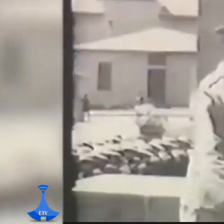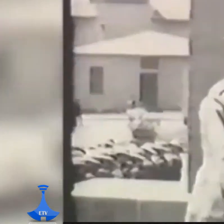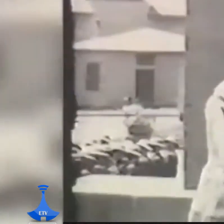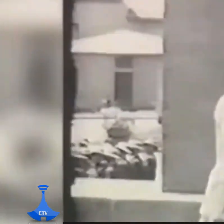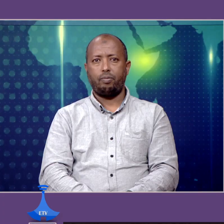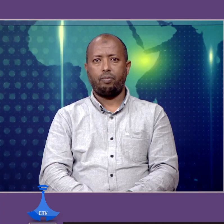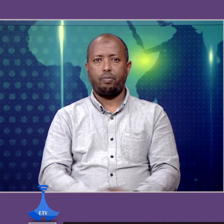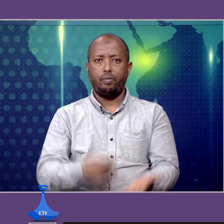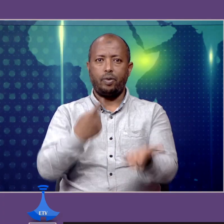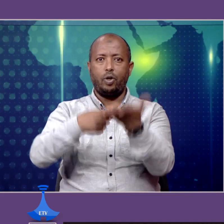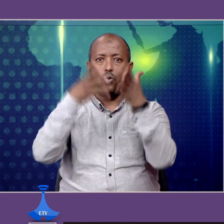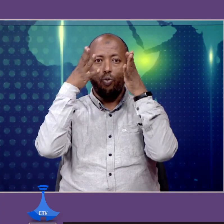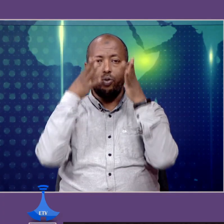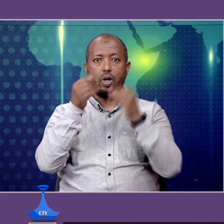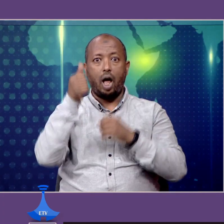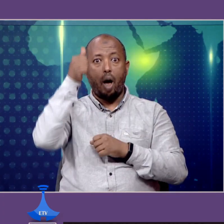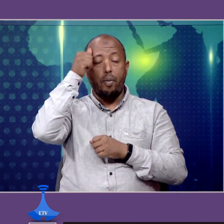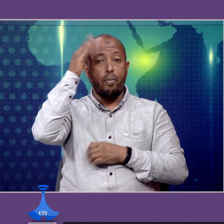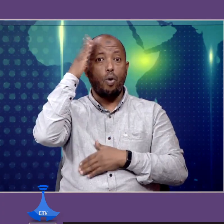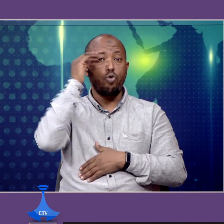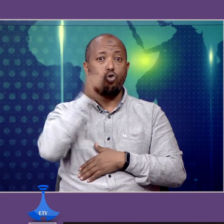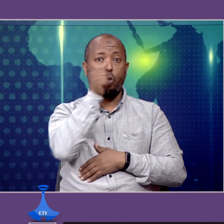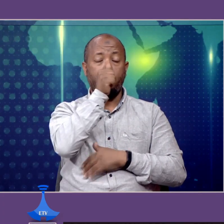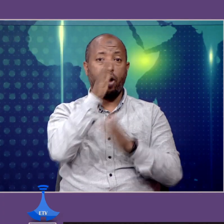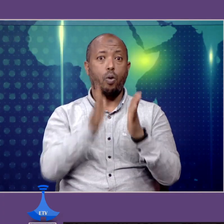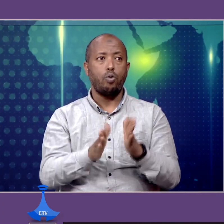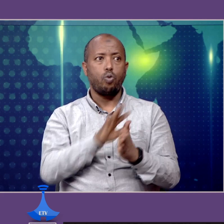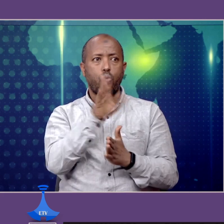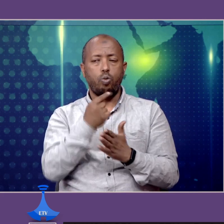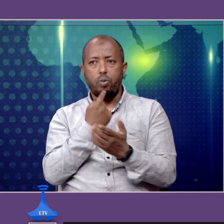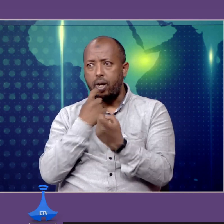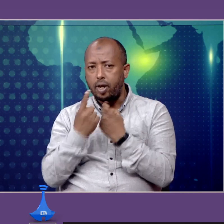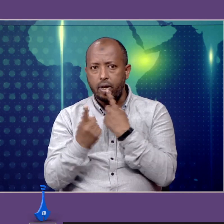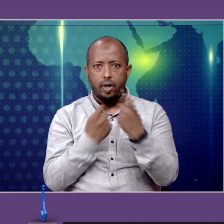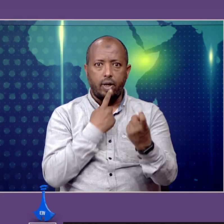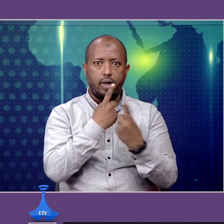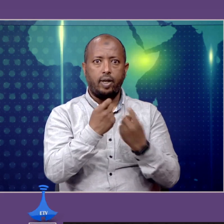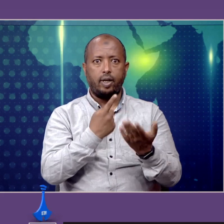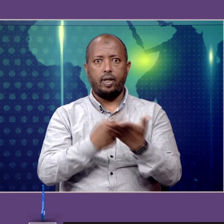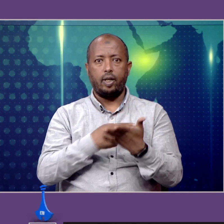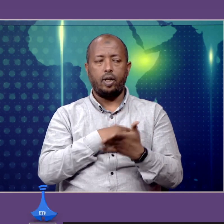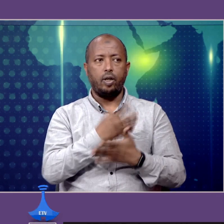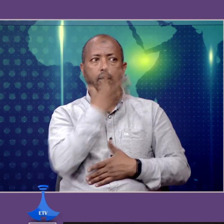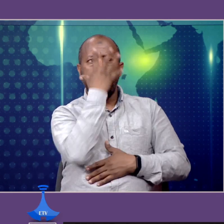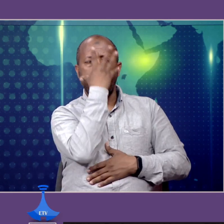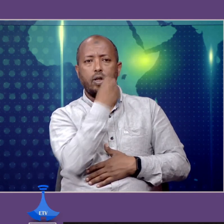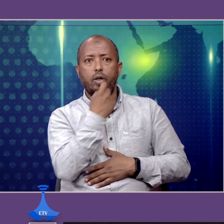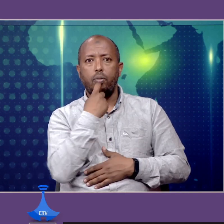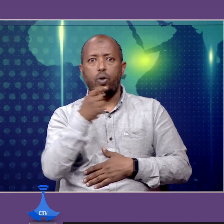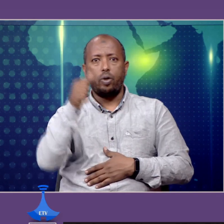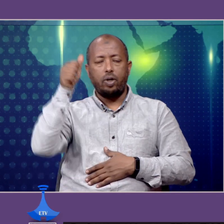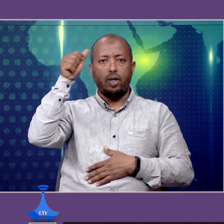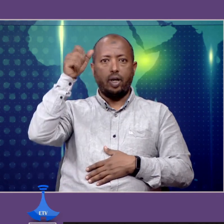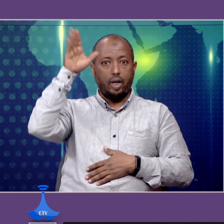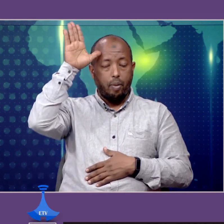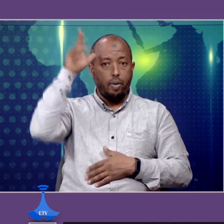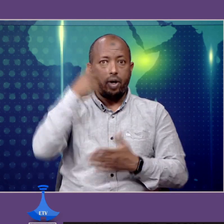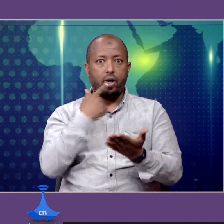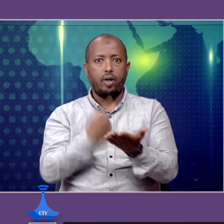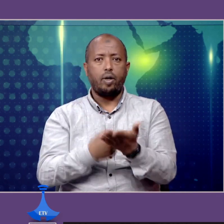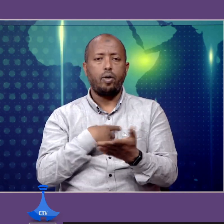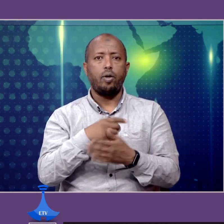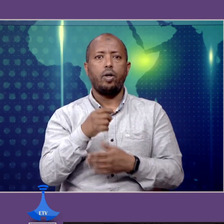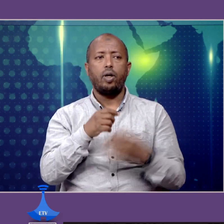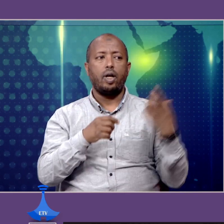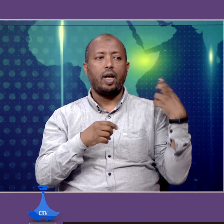ይህንኑ ውሳኔ አብርሃ ለሚያውቃቸው ኢትዮጵያውያን ነገረም። ለበጅሮንድ፣ ለጢበሉ ገብሬ፣ ለብላታ ዳዲ፣